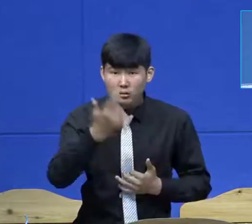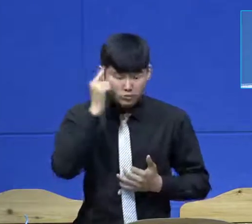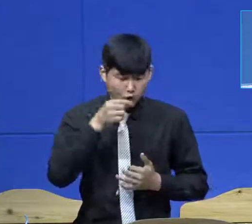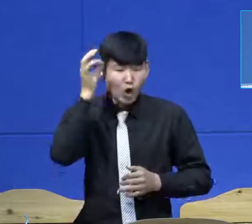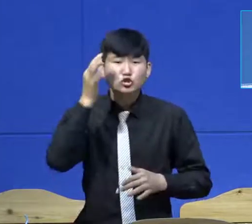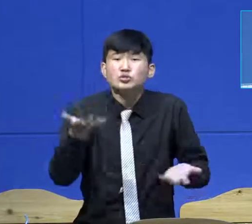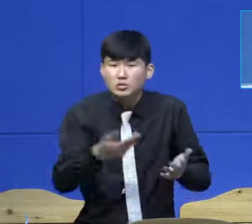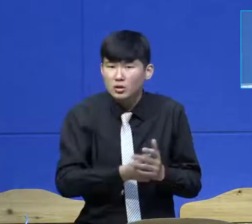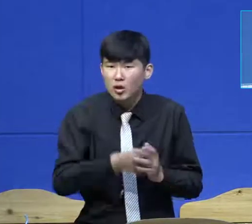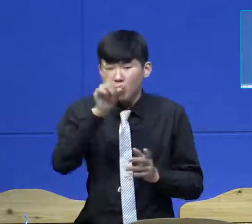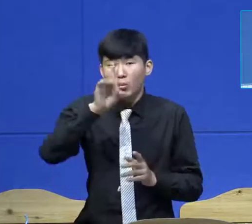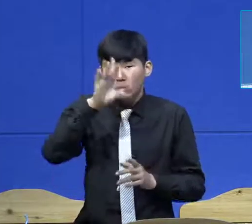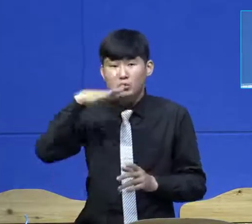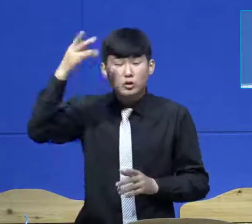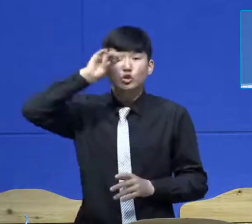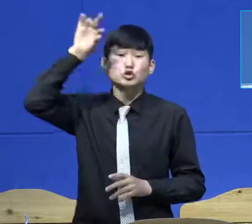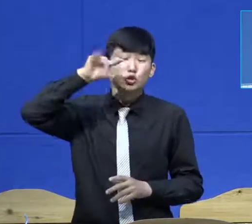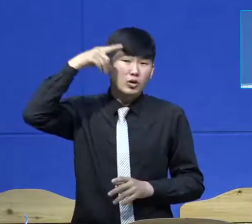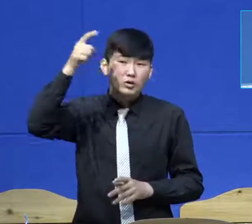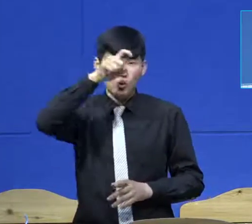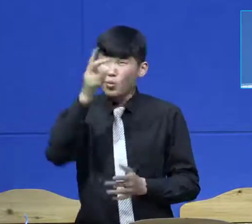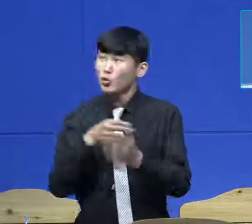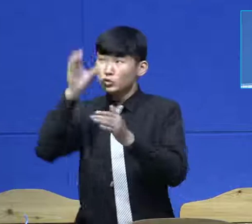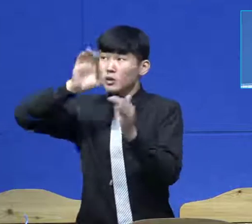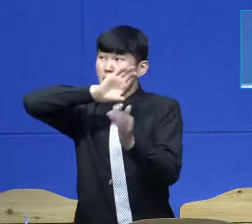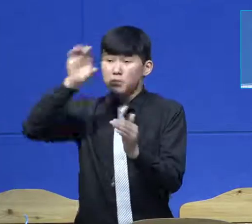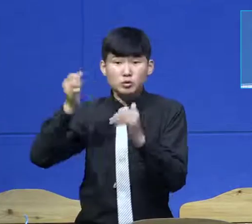дээр цовдогдож өгсөн энэ нэгүслийн сайн мэдээг тараахгүй бол